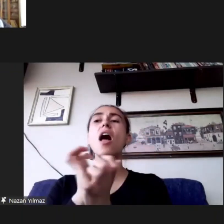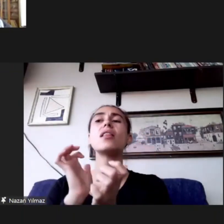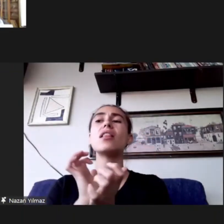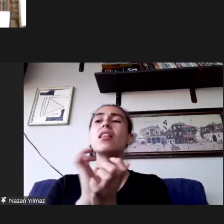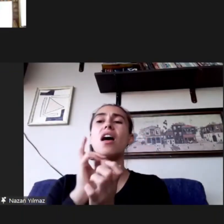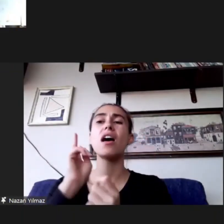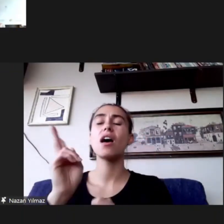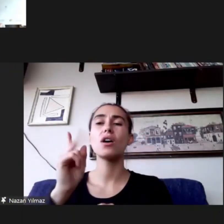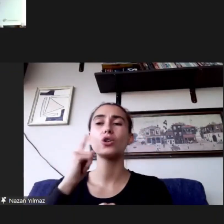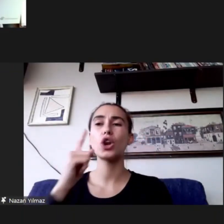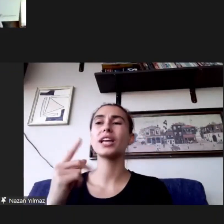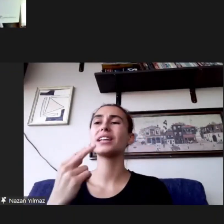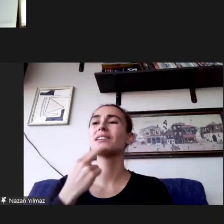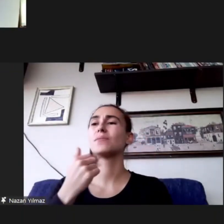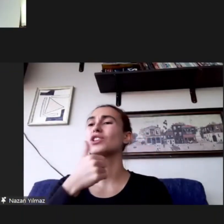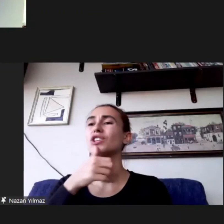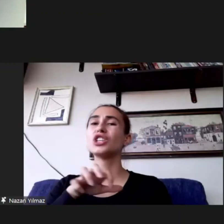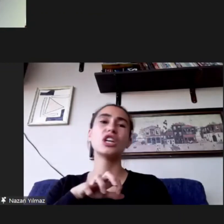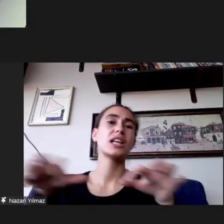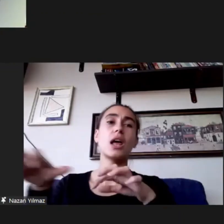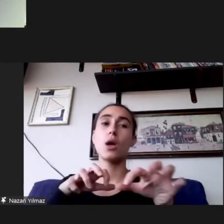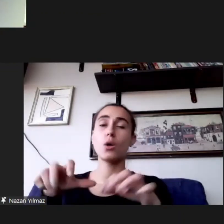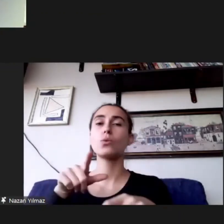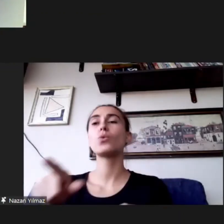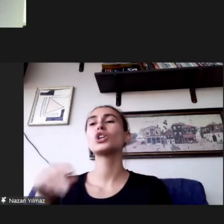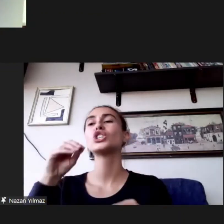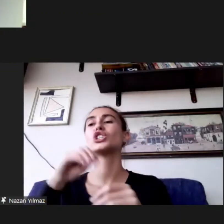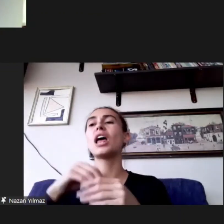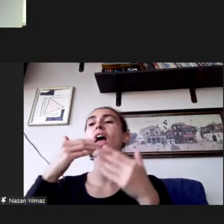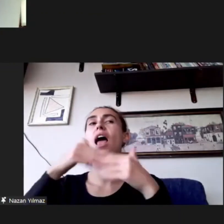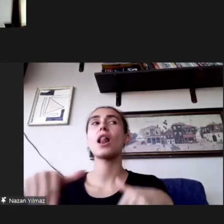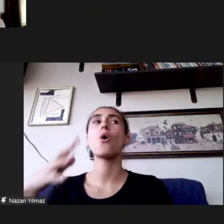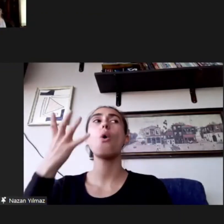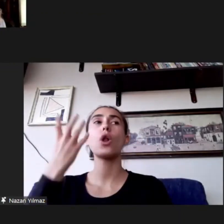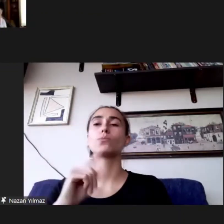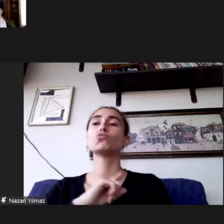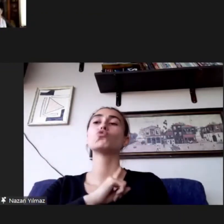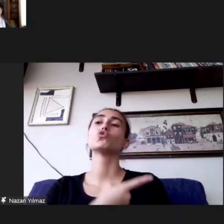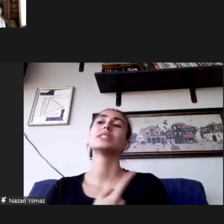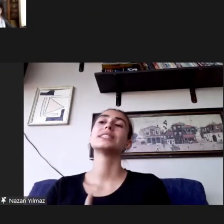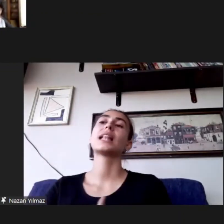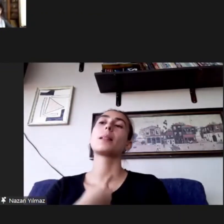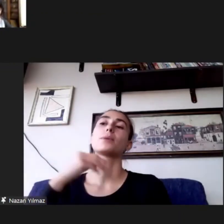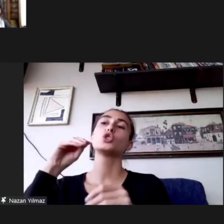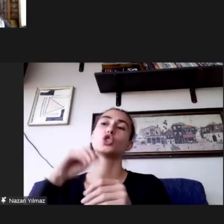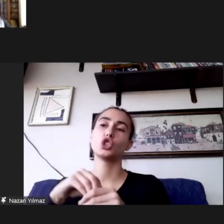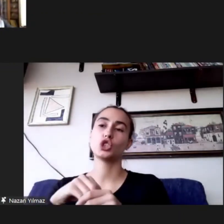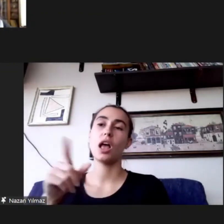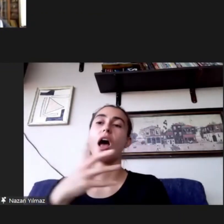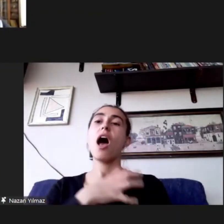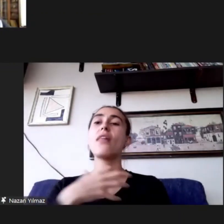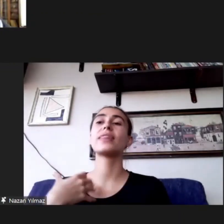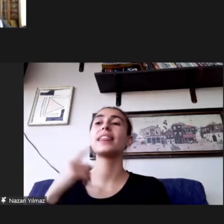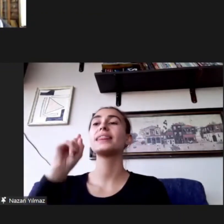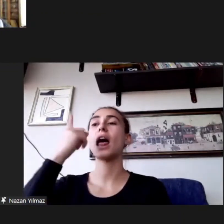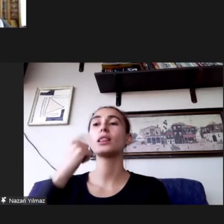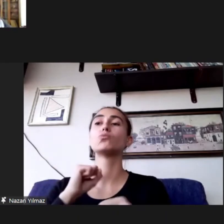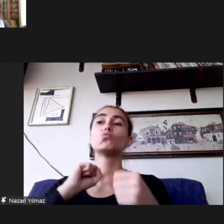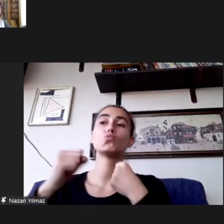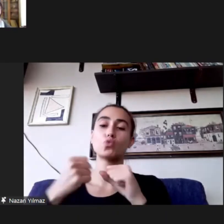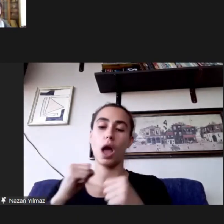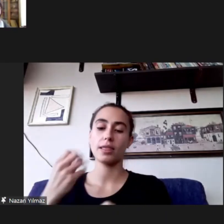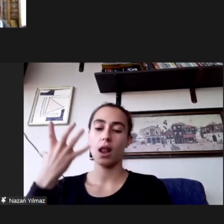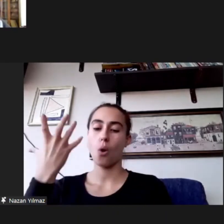de engel teşkil edebiliyor velilerin bu konuda güçlü hissetmesi için. Çünkü anneler yalnız mücadele ediyor